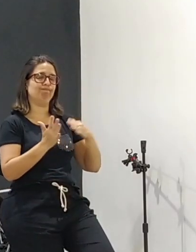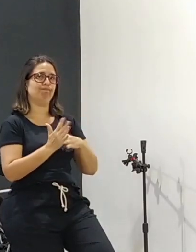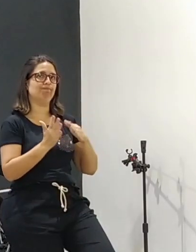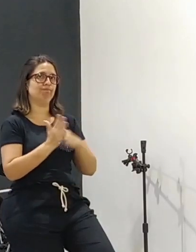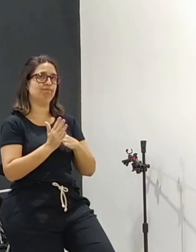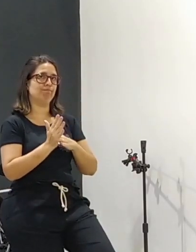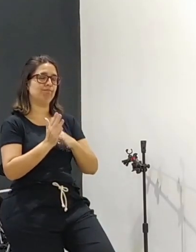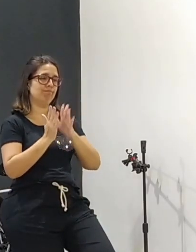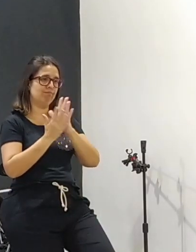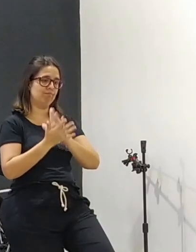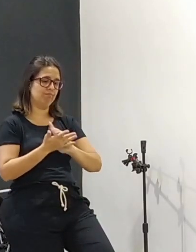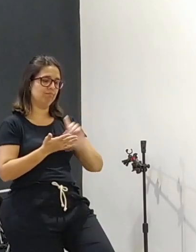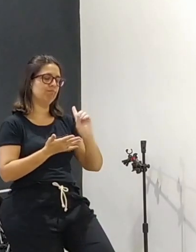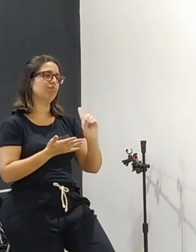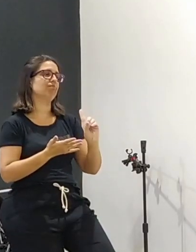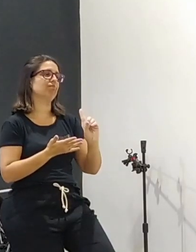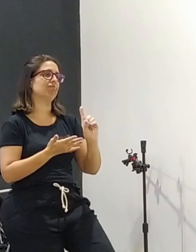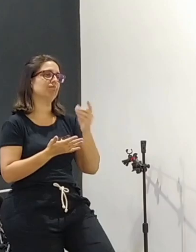fica infrutífera.